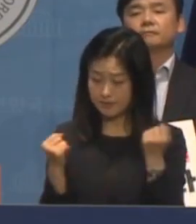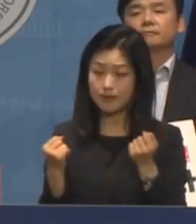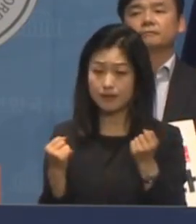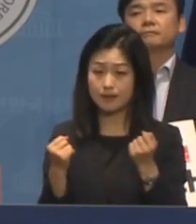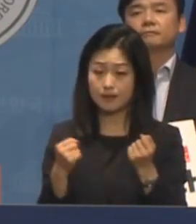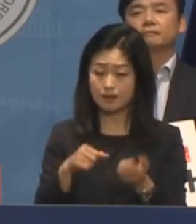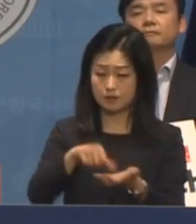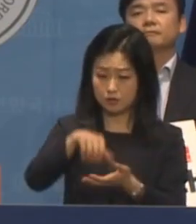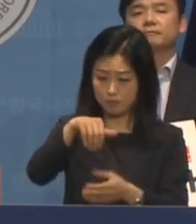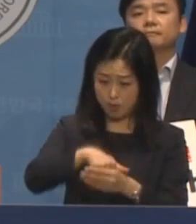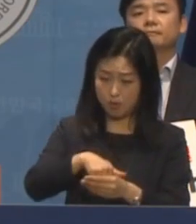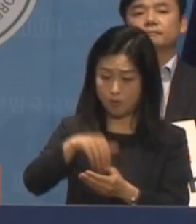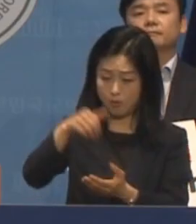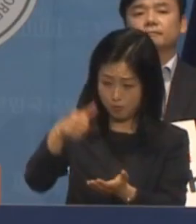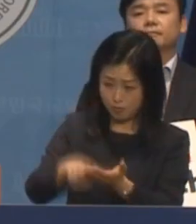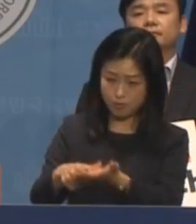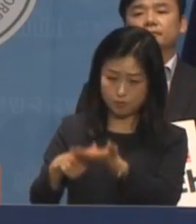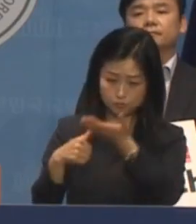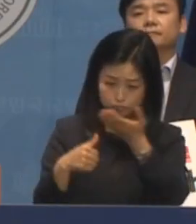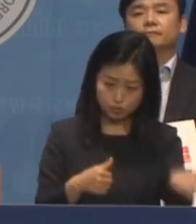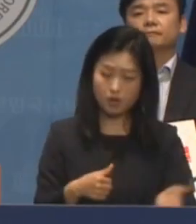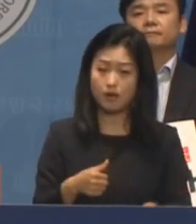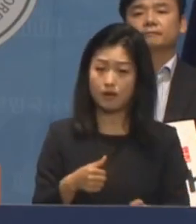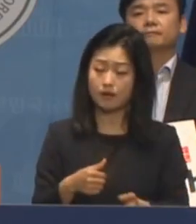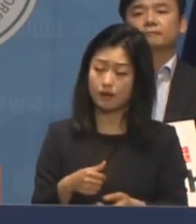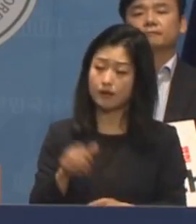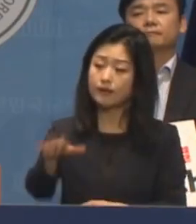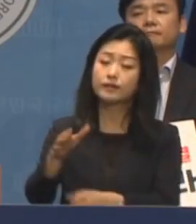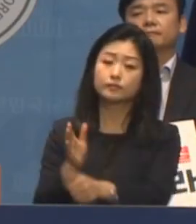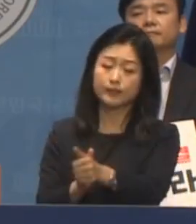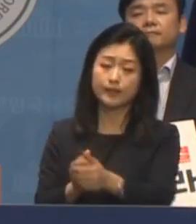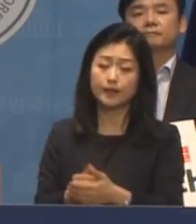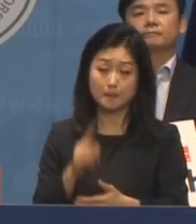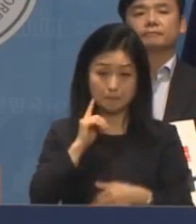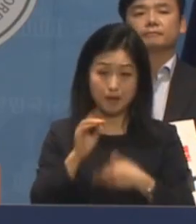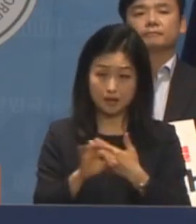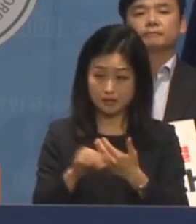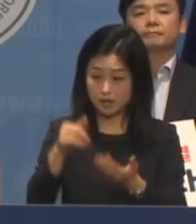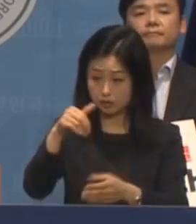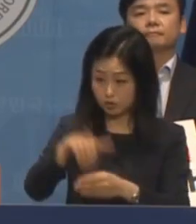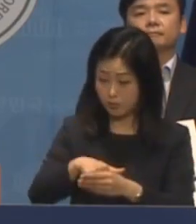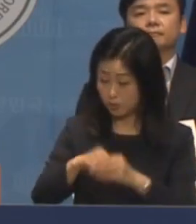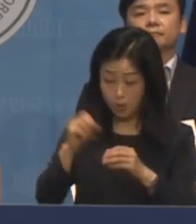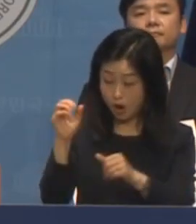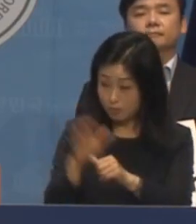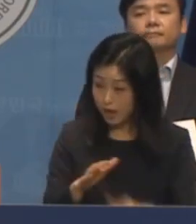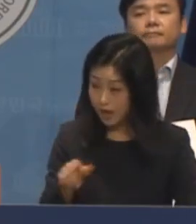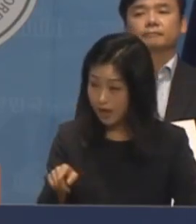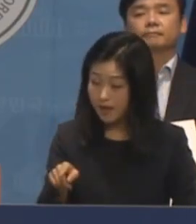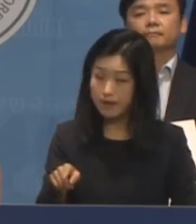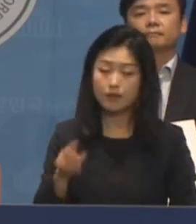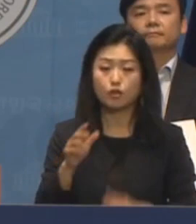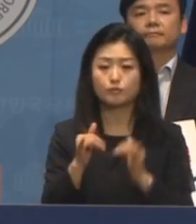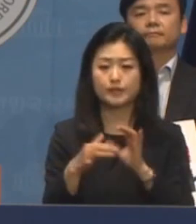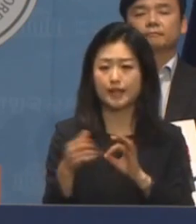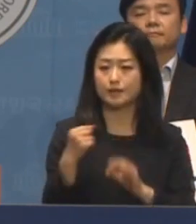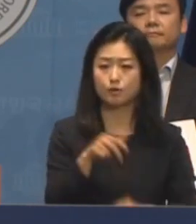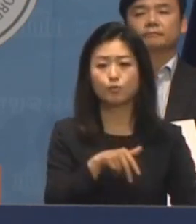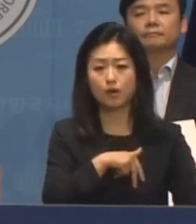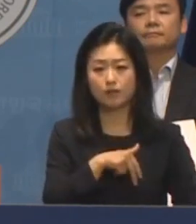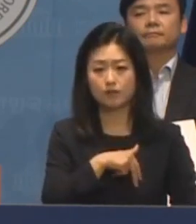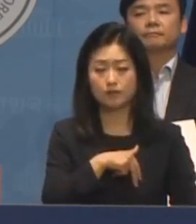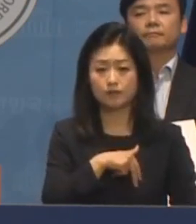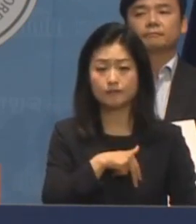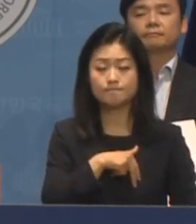제대로 올바른 표결하기를 촉구합니다. 만일 그렇지 않는다면 아마 국민의힘 국회의원들은